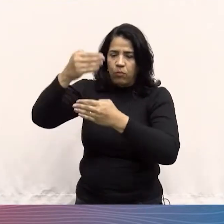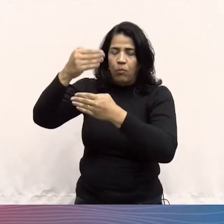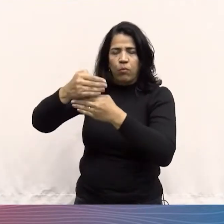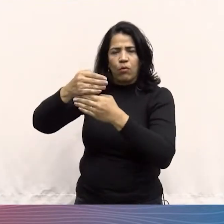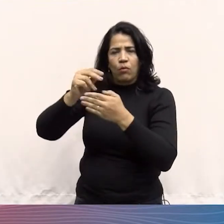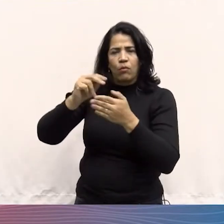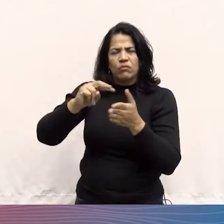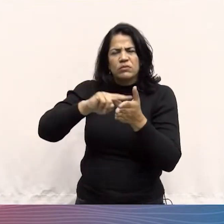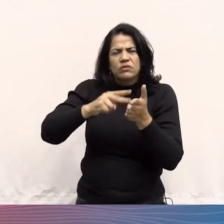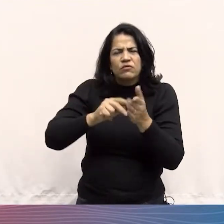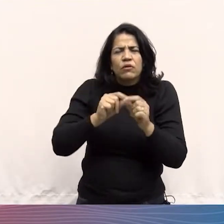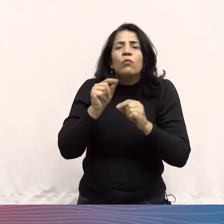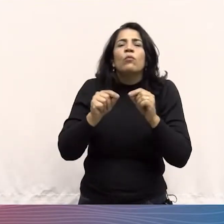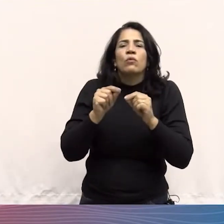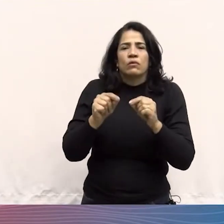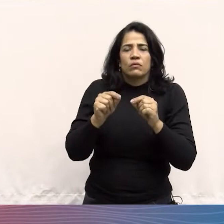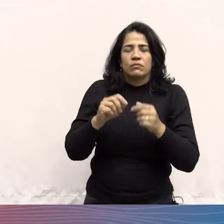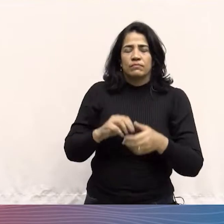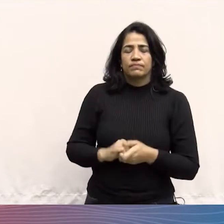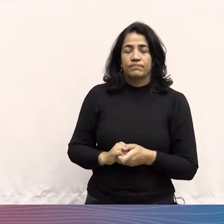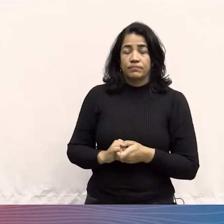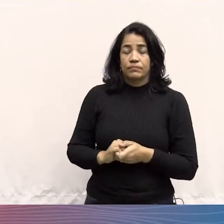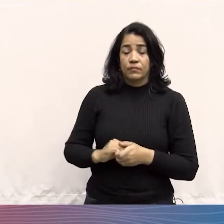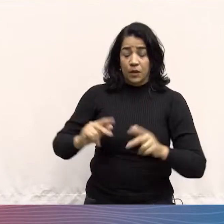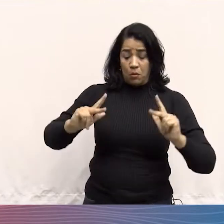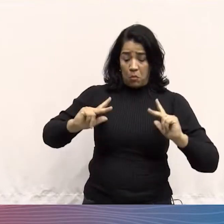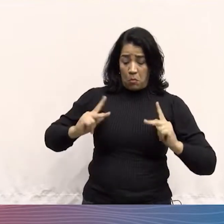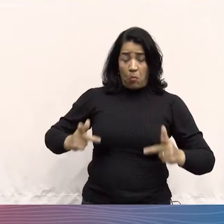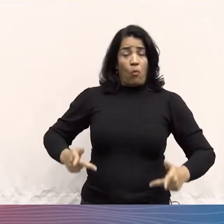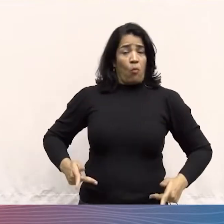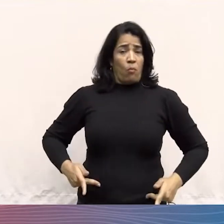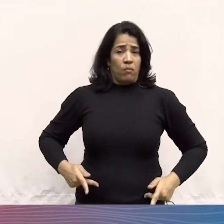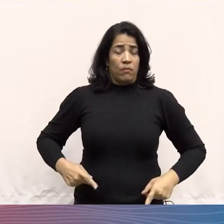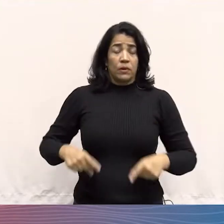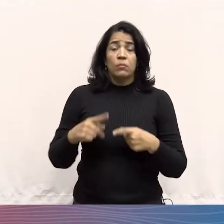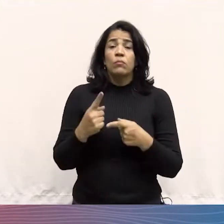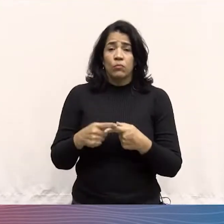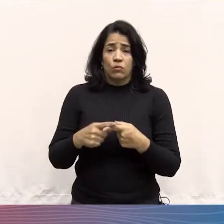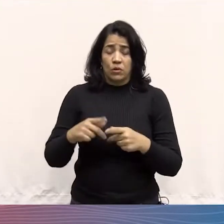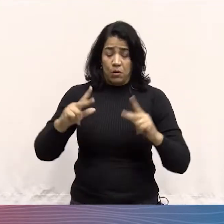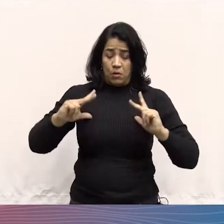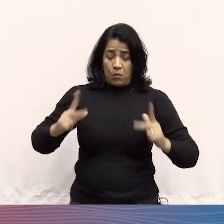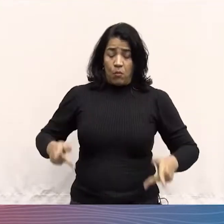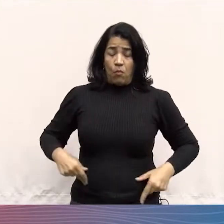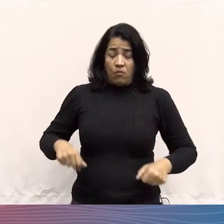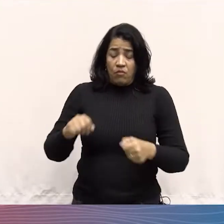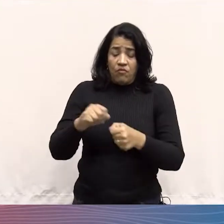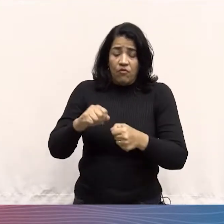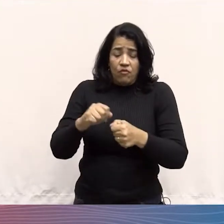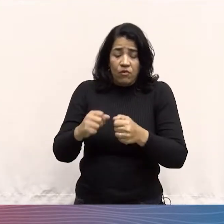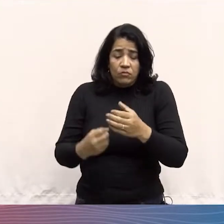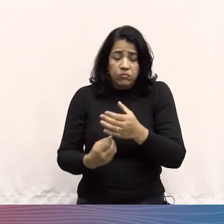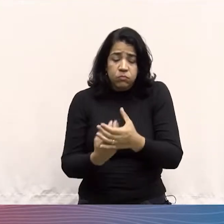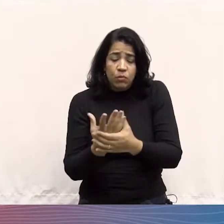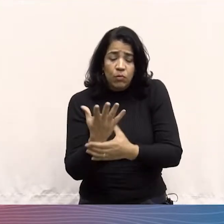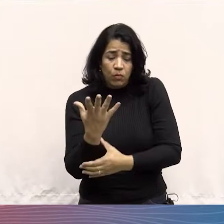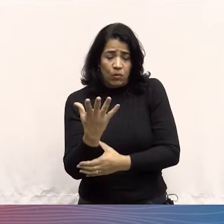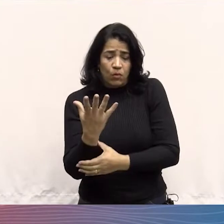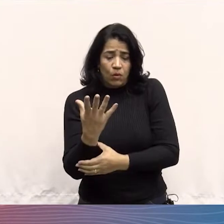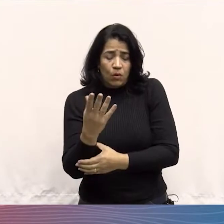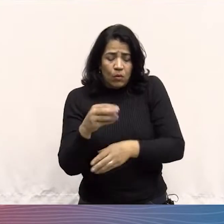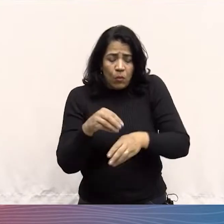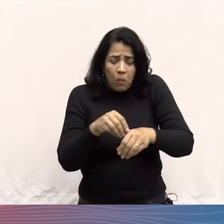é o homem do barro, né? Barro mais a palha. Então chama-se